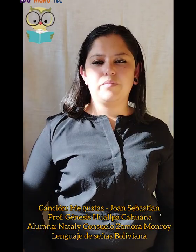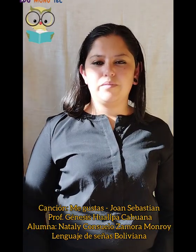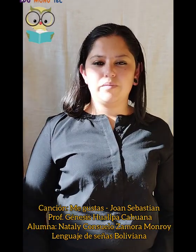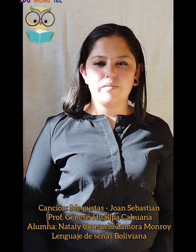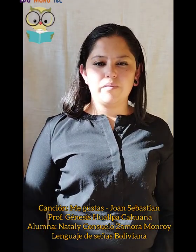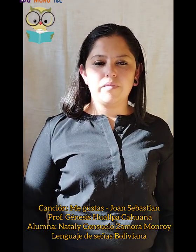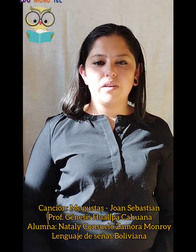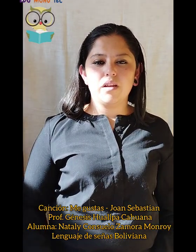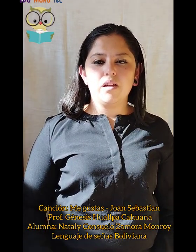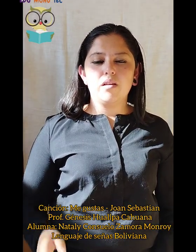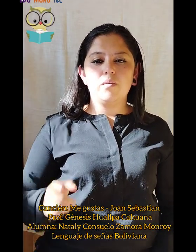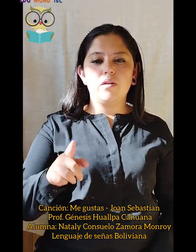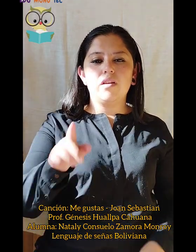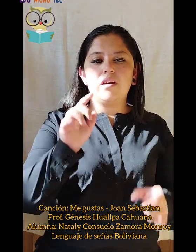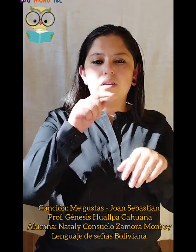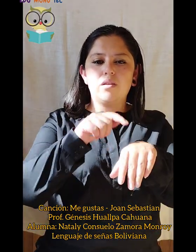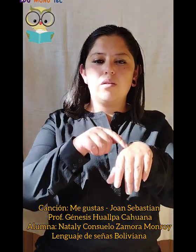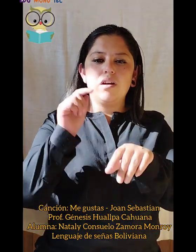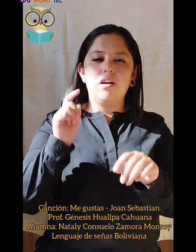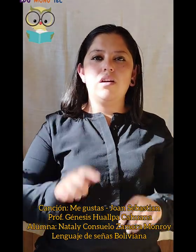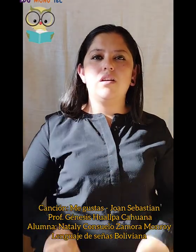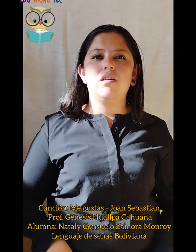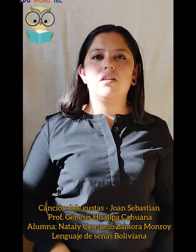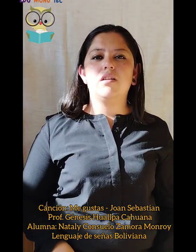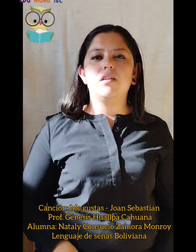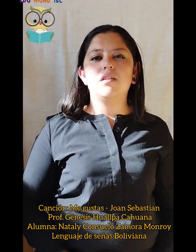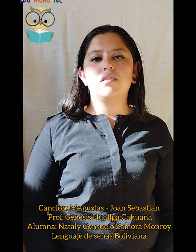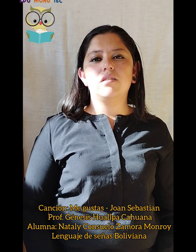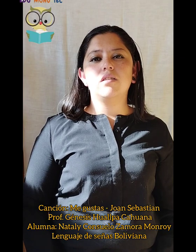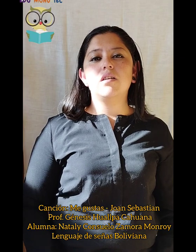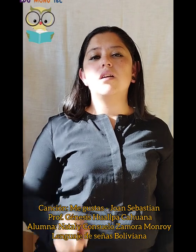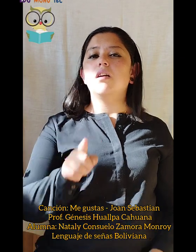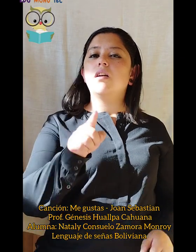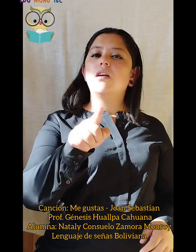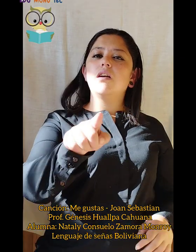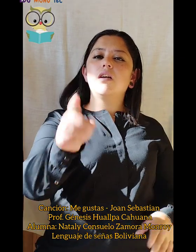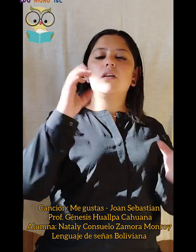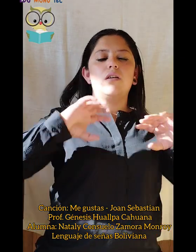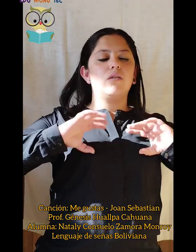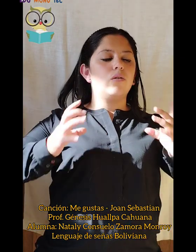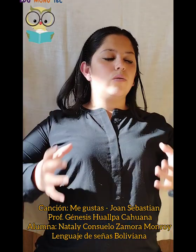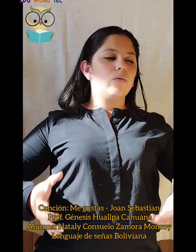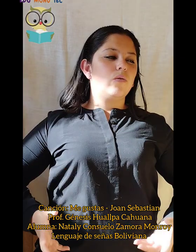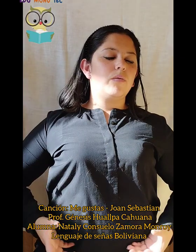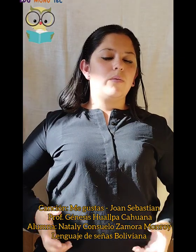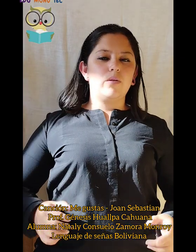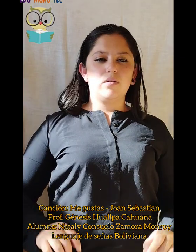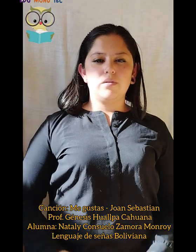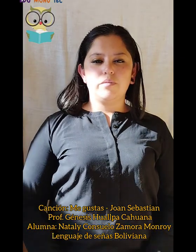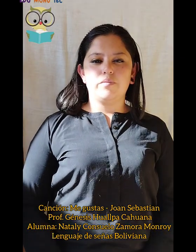También poder tocar Tu cuerpo,